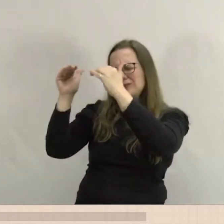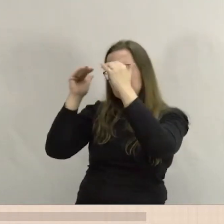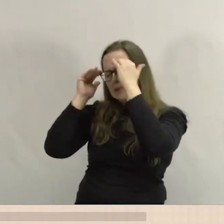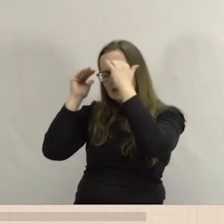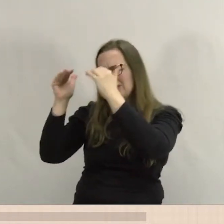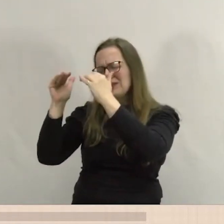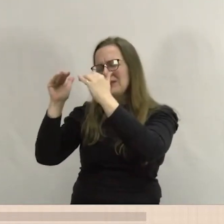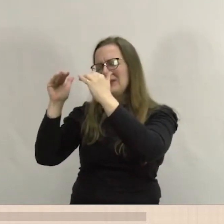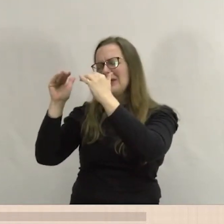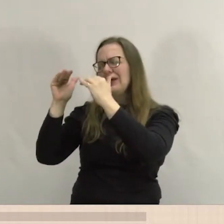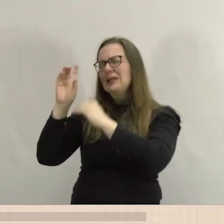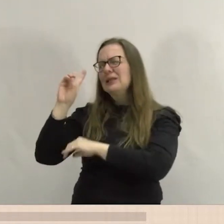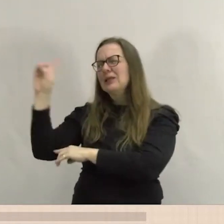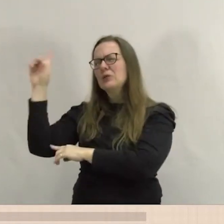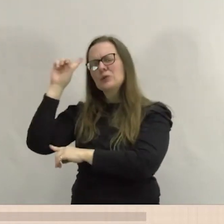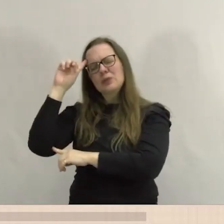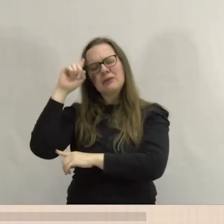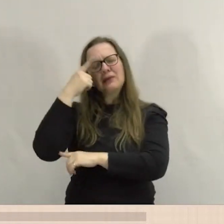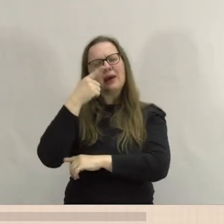intermédio de